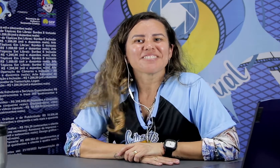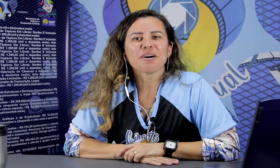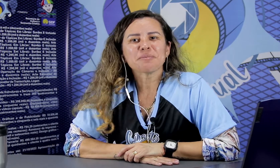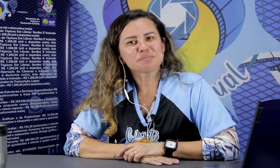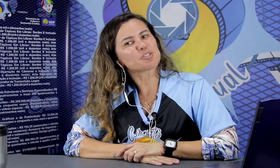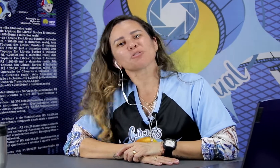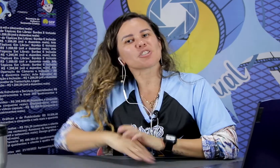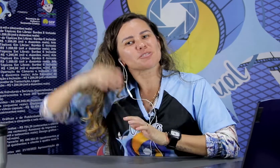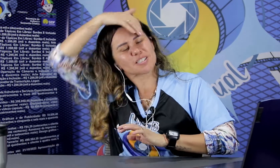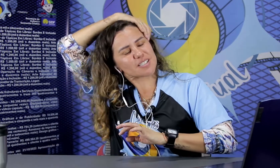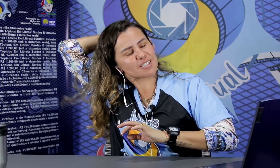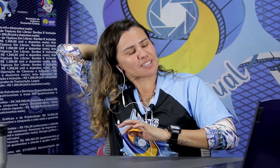Vamos, juntinhos?